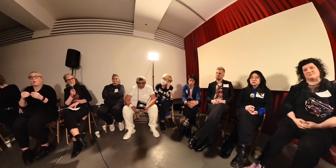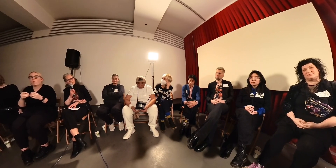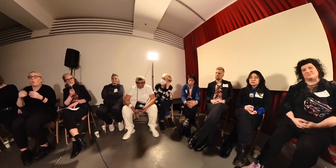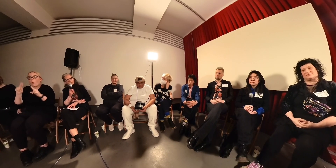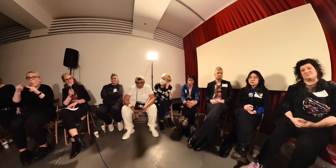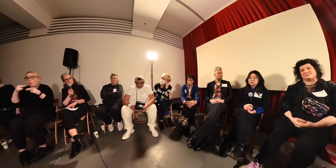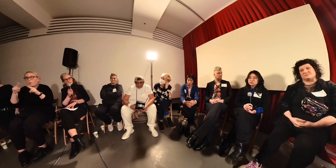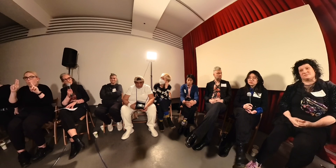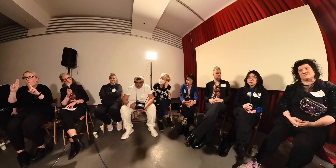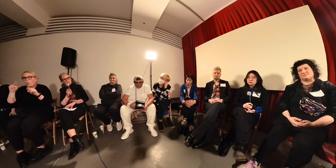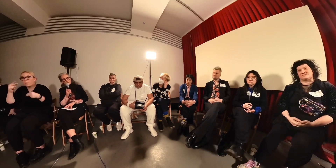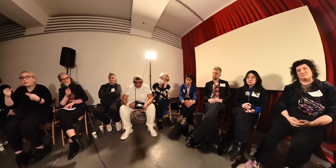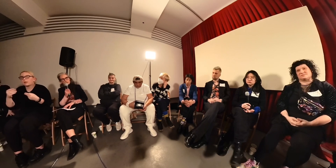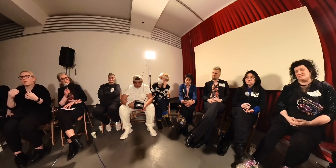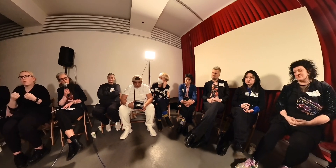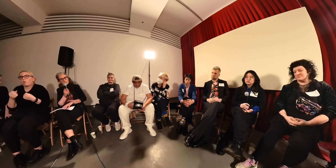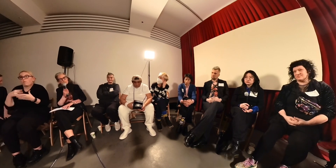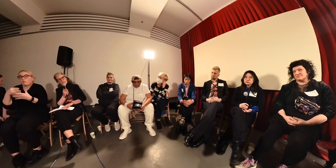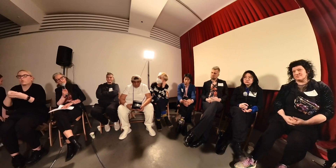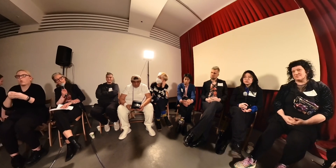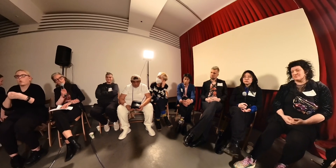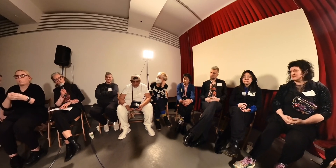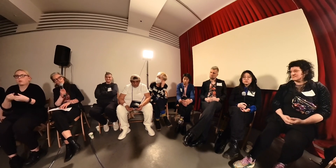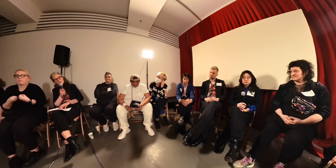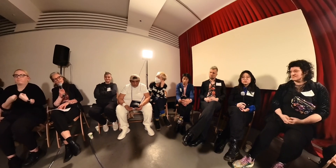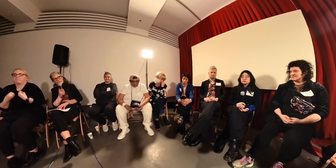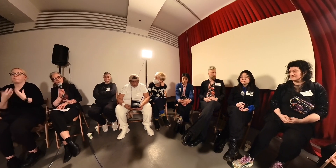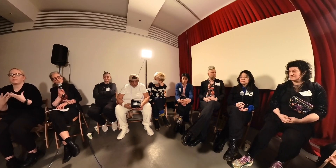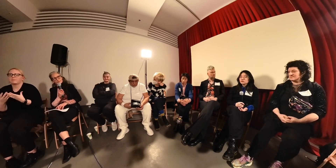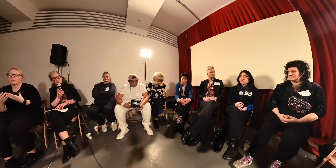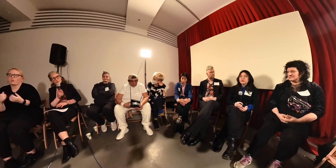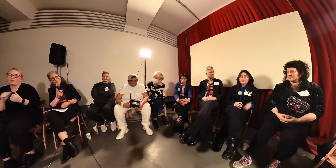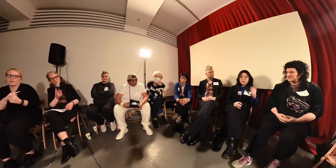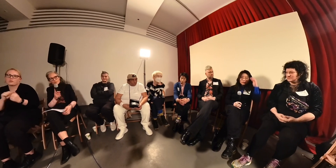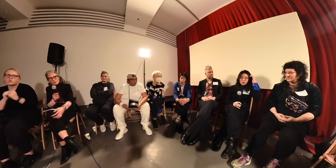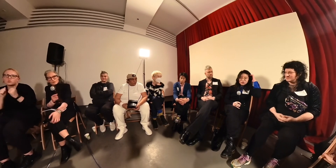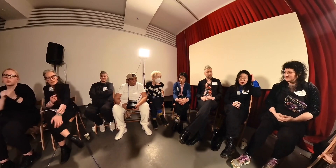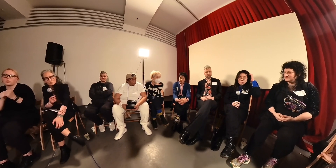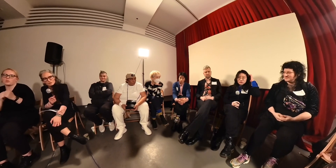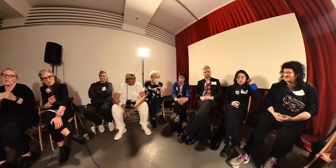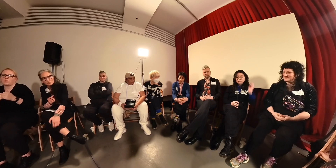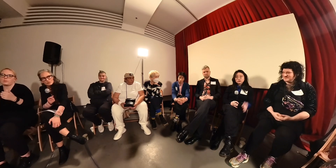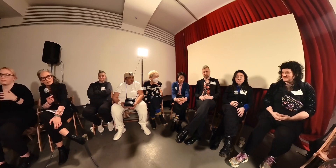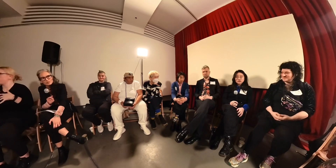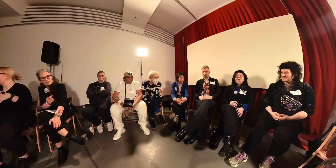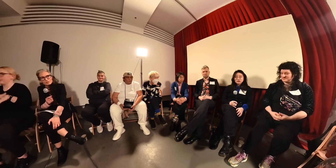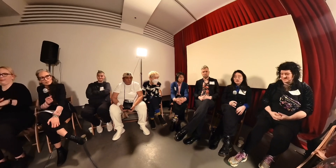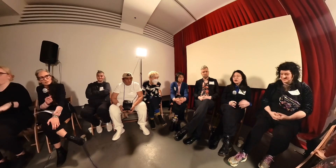umění otevřít něco tak hodně niterného. Jo. No,